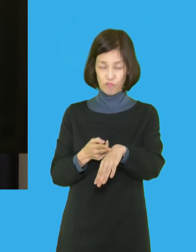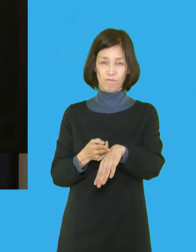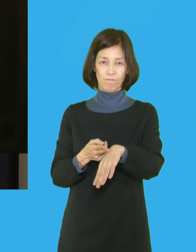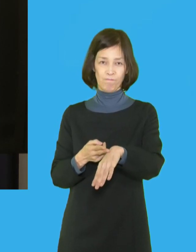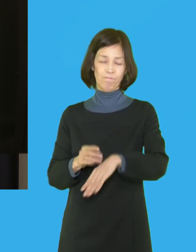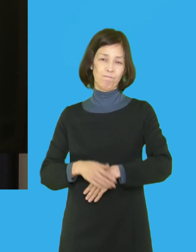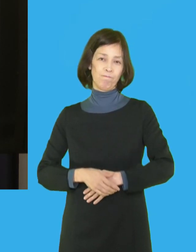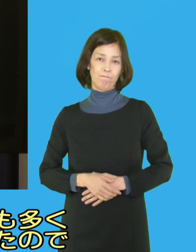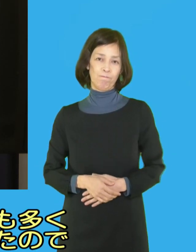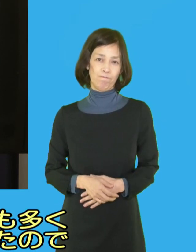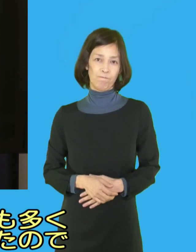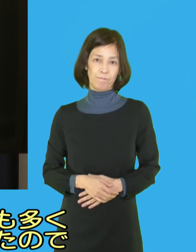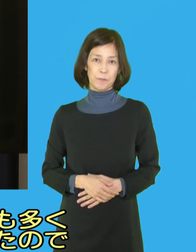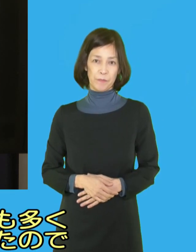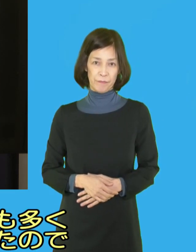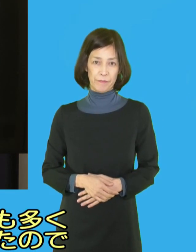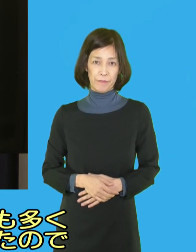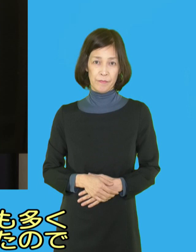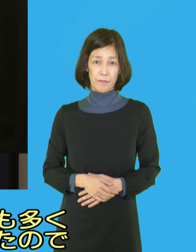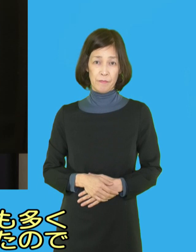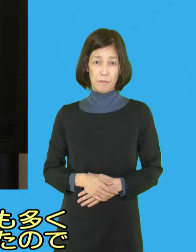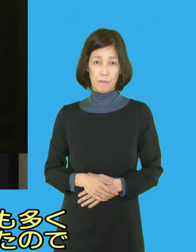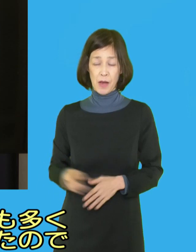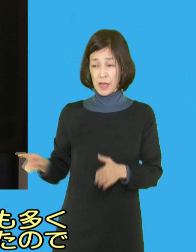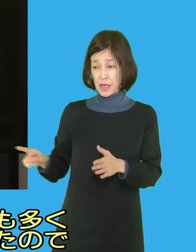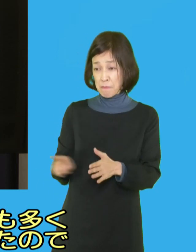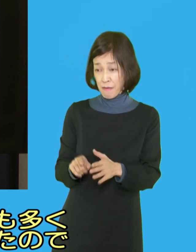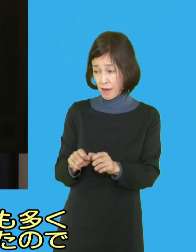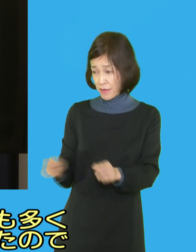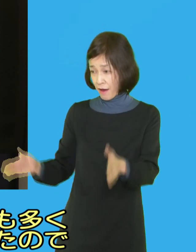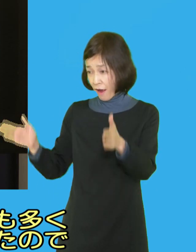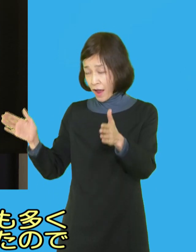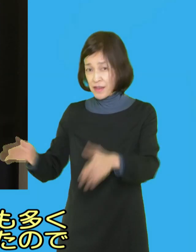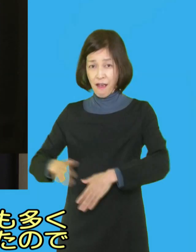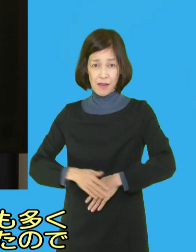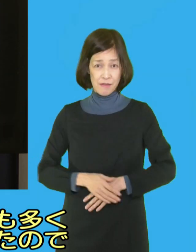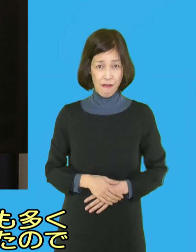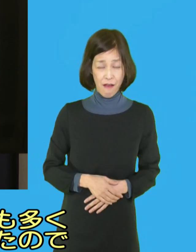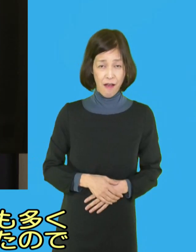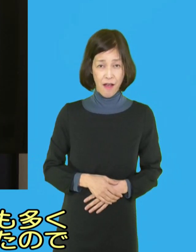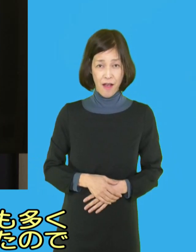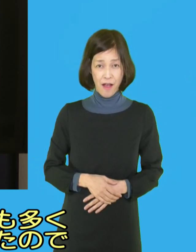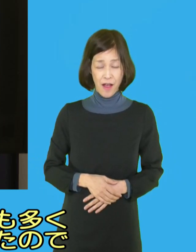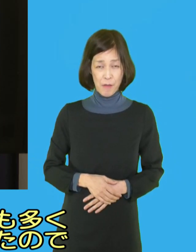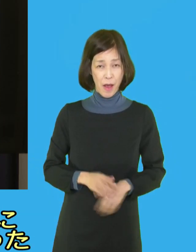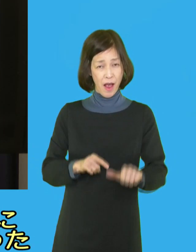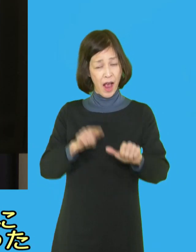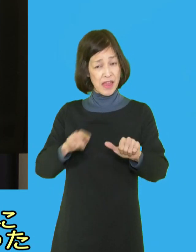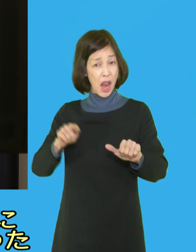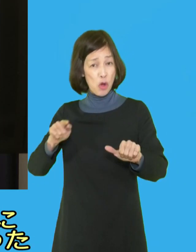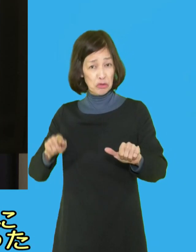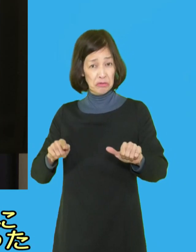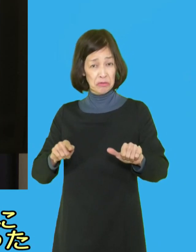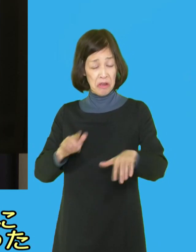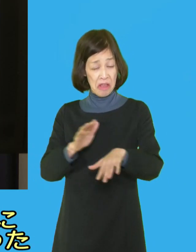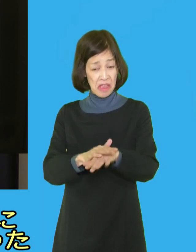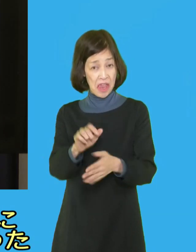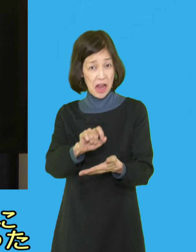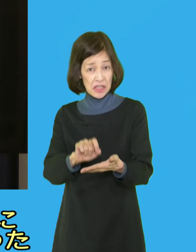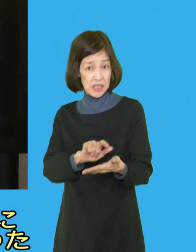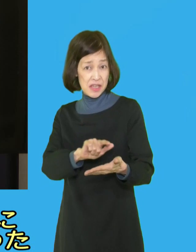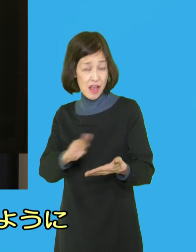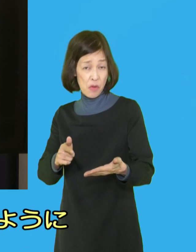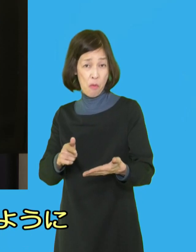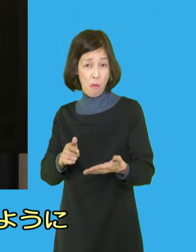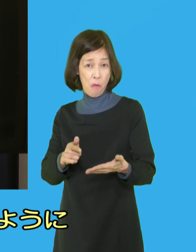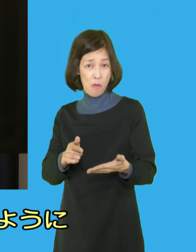関しましては、まあ、今までアナログの仕事も多くてですね、まあ、これはずっと続いてきたものですが、なかなかデジタルに切